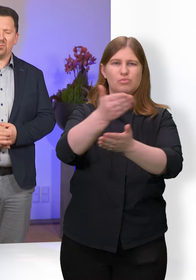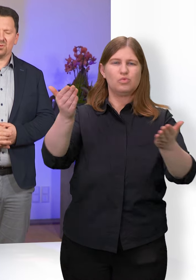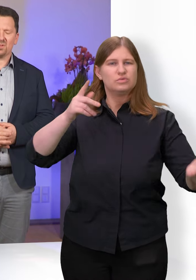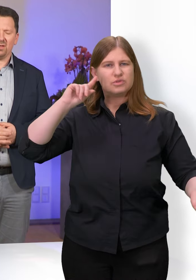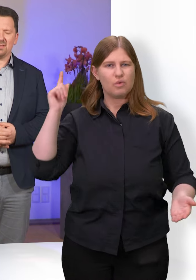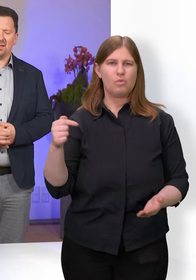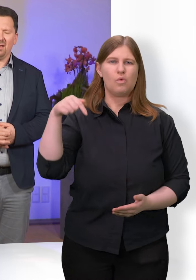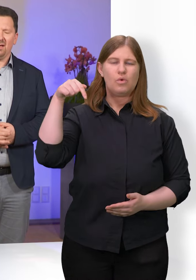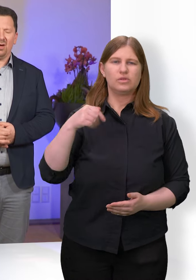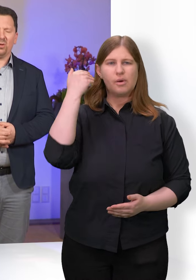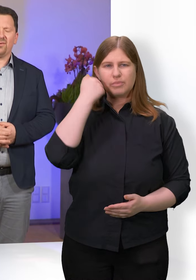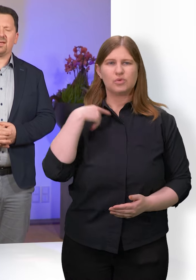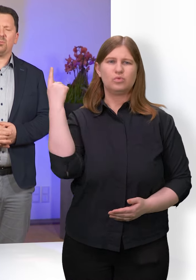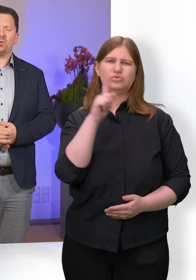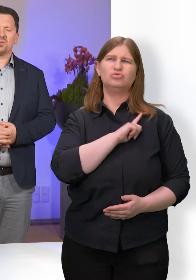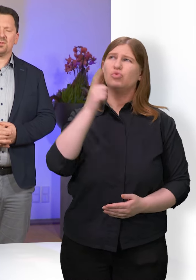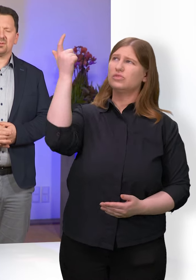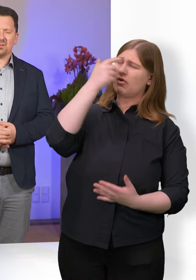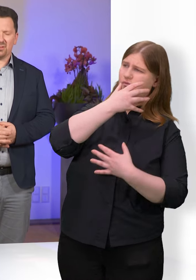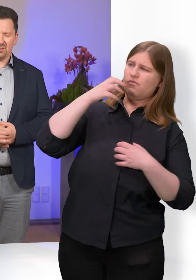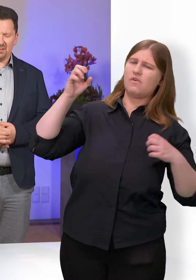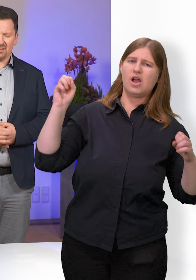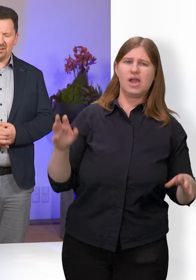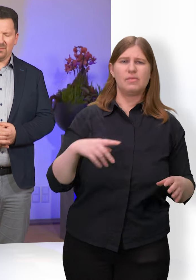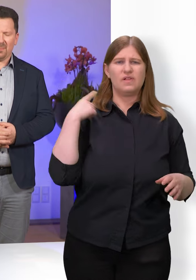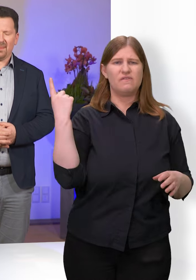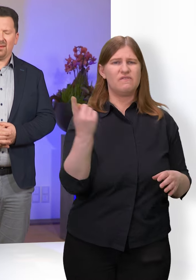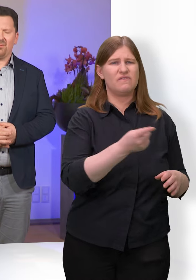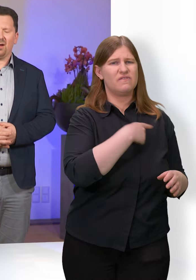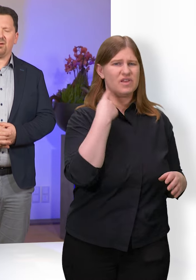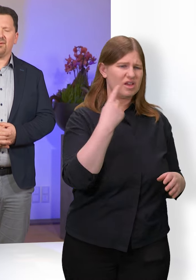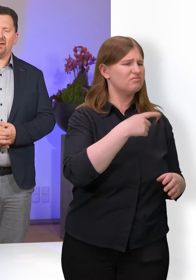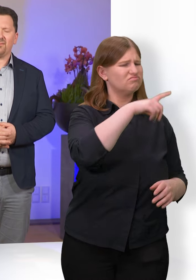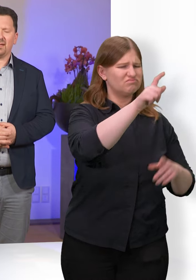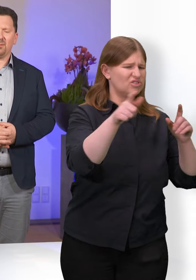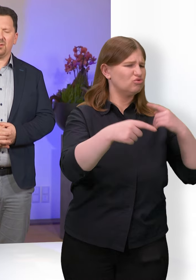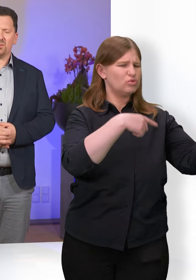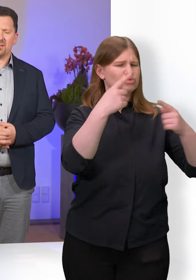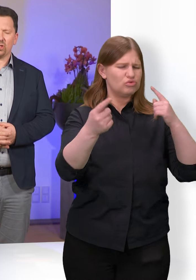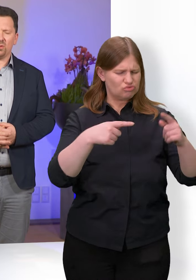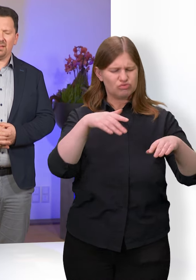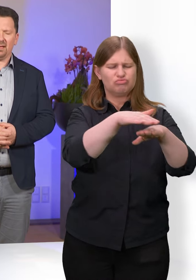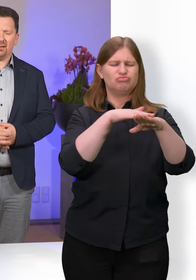uns heute und vergib uns unsere Schuld, wie auch wir vergeben unseren Schuldigern.